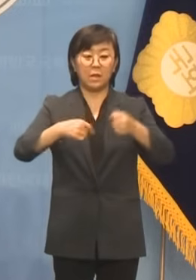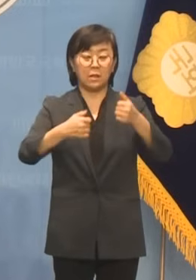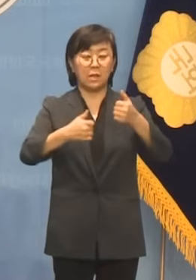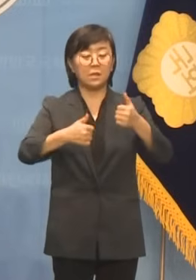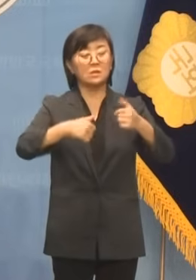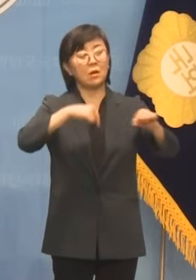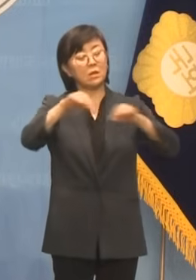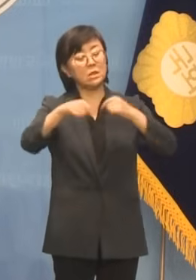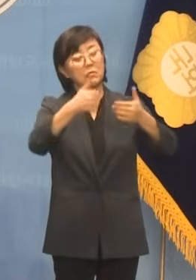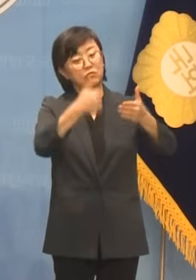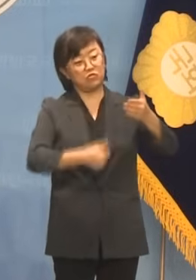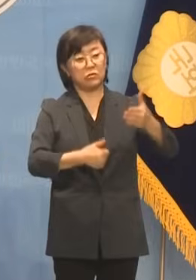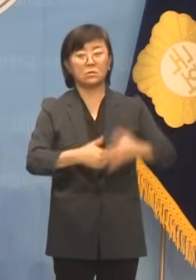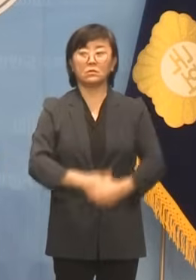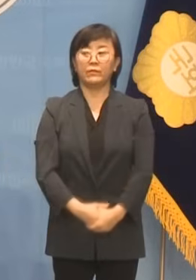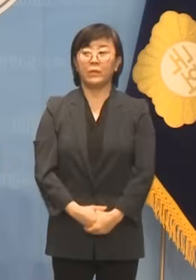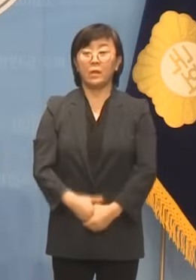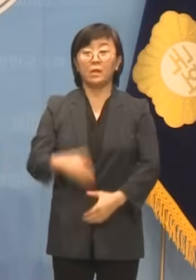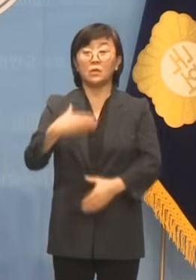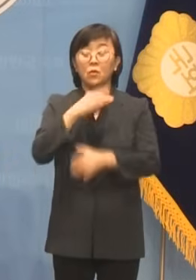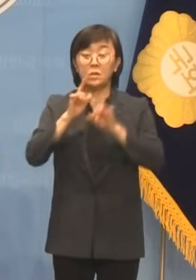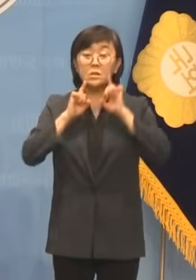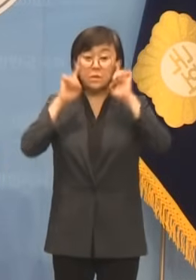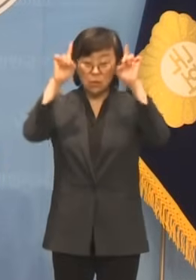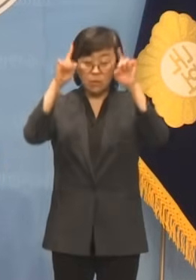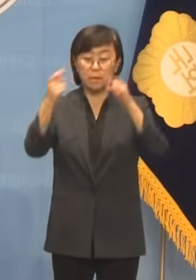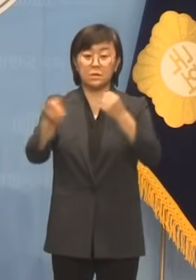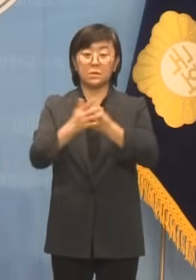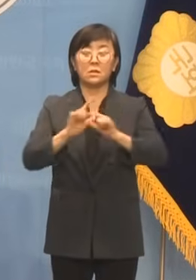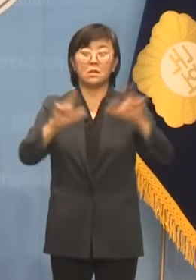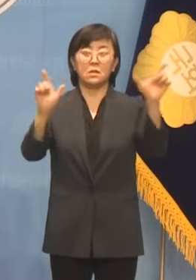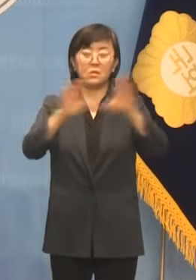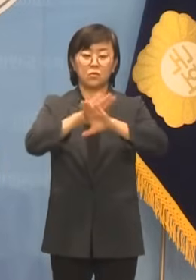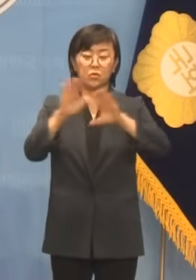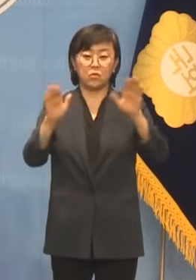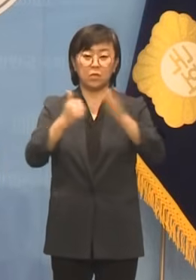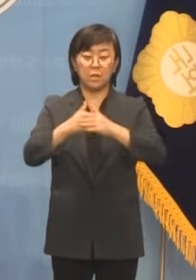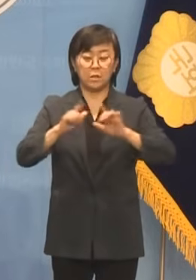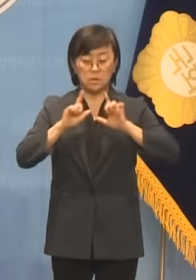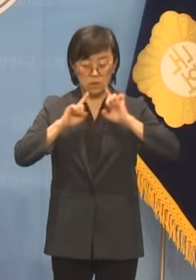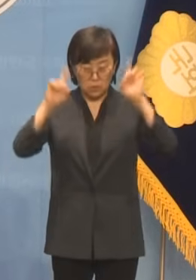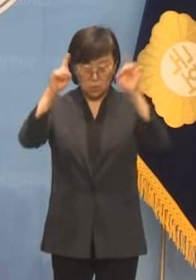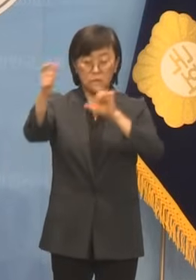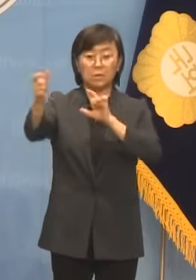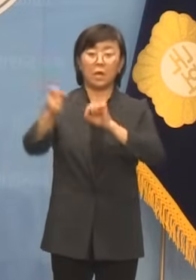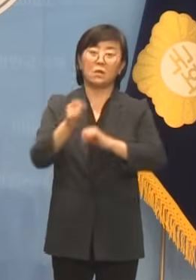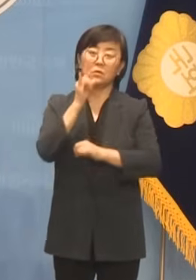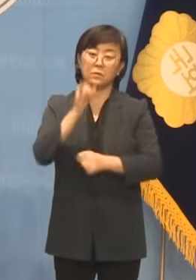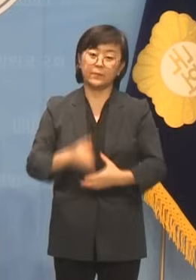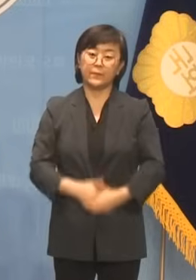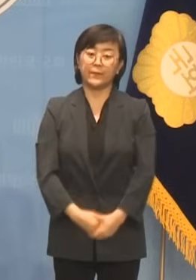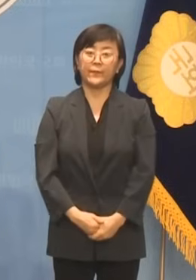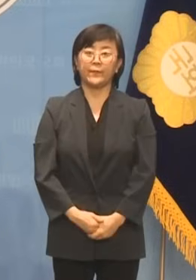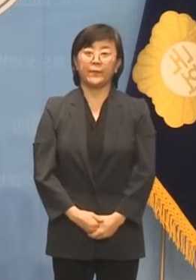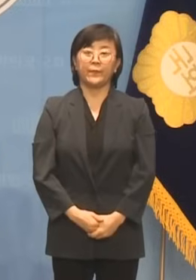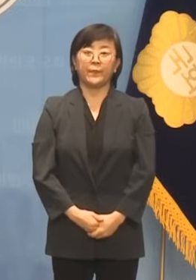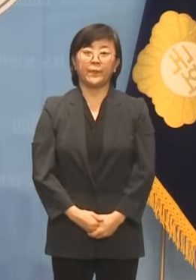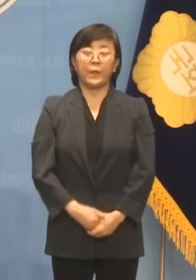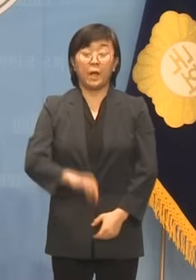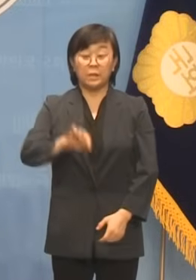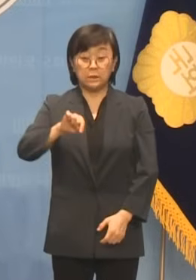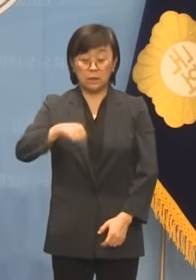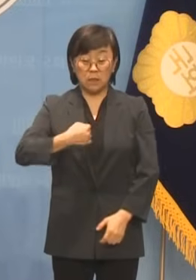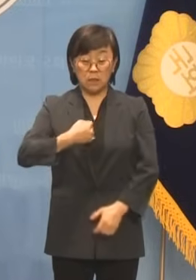빠져 있습니다. 노인 지옥처럼 기후 지옥도 그렇게 다가오고 있습니다. 자기